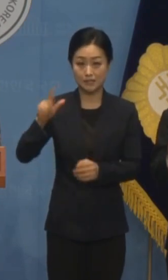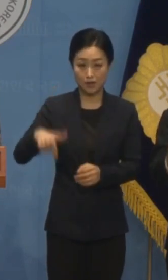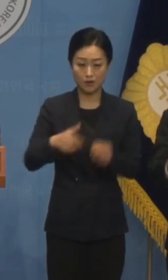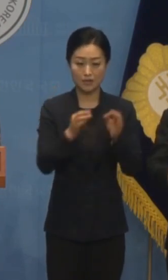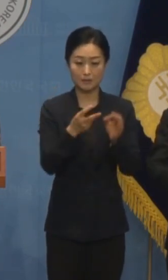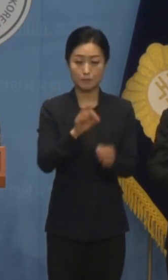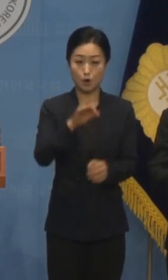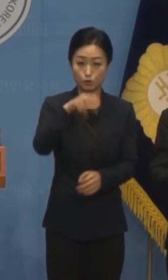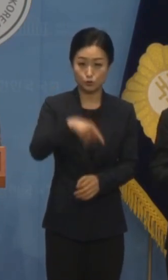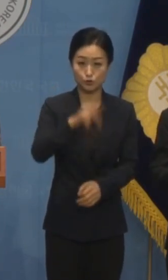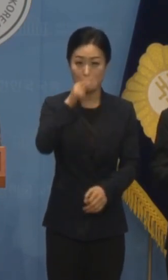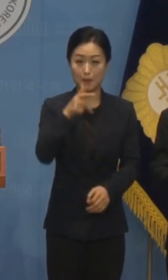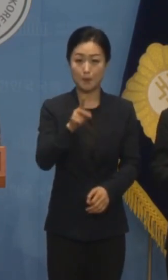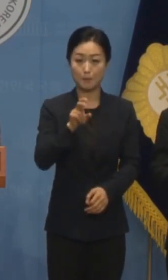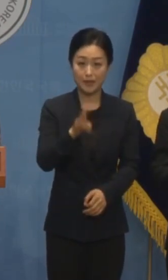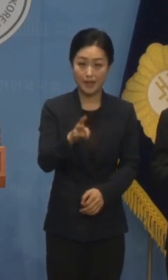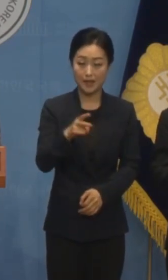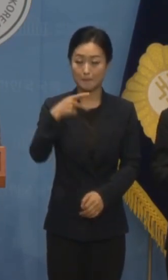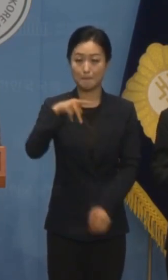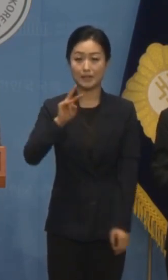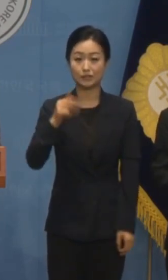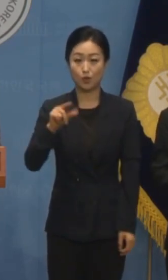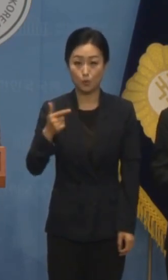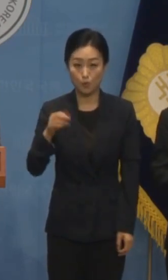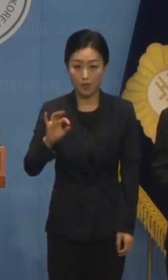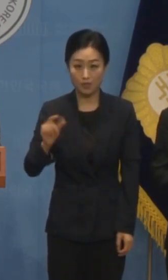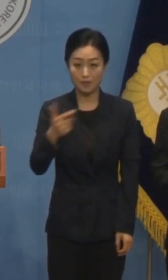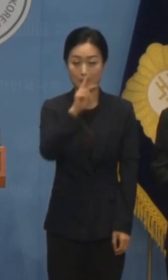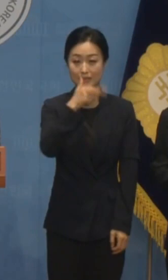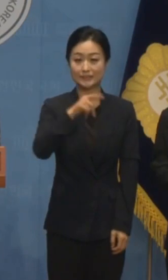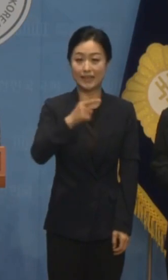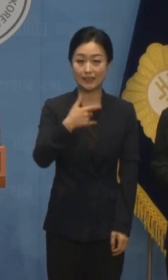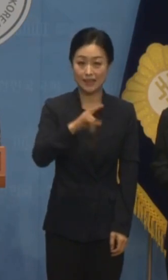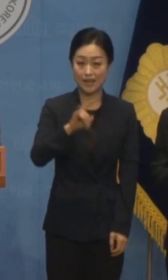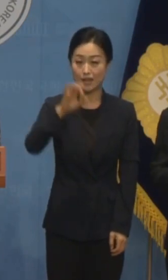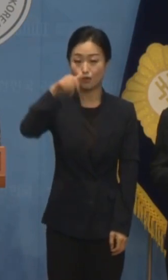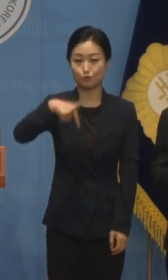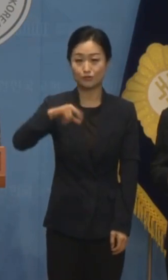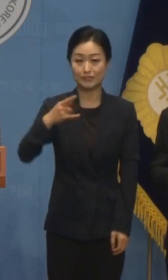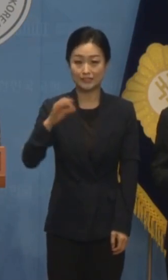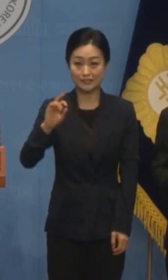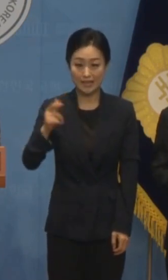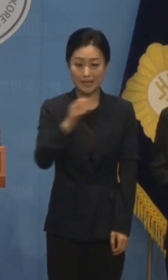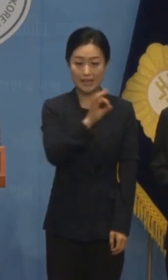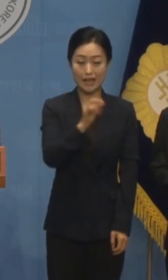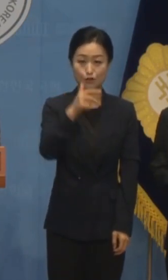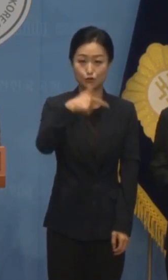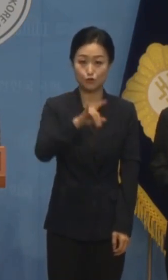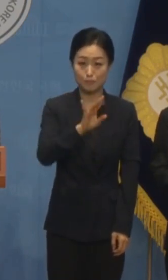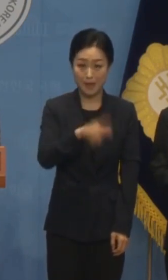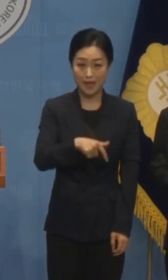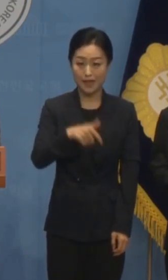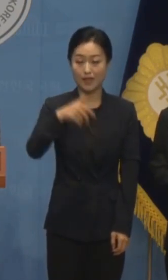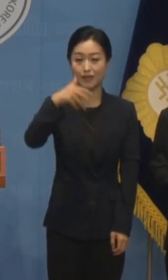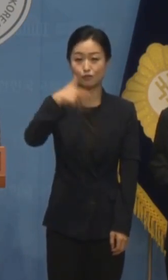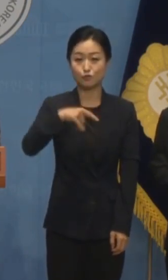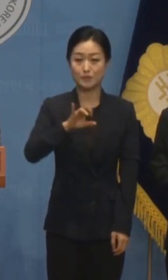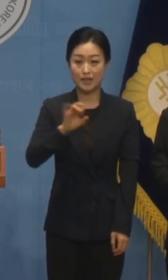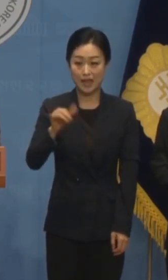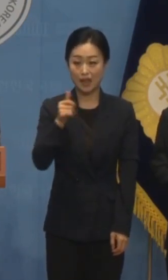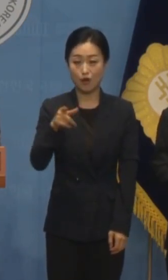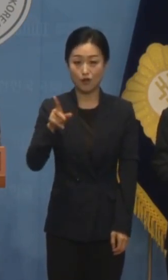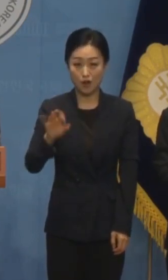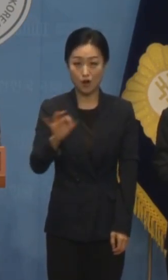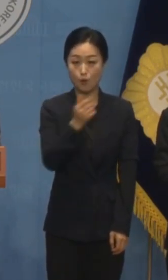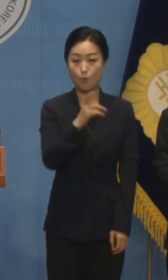김병주, 박범계, 박선원, 박찬대, 부승찬, 안규백, 추미애, 허영,